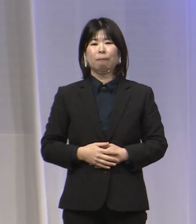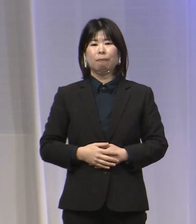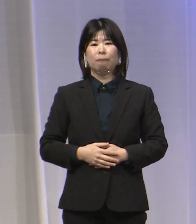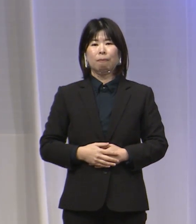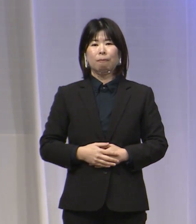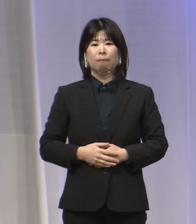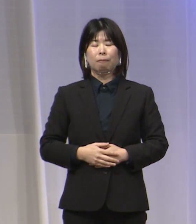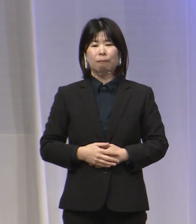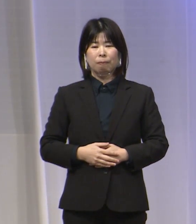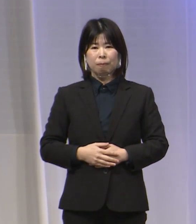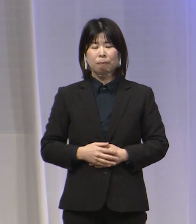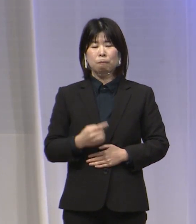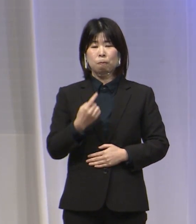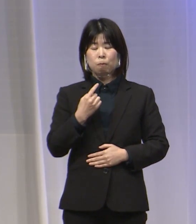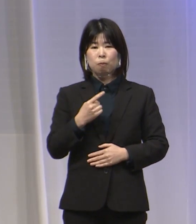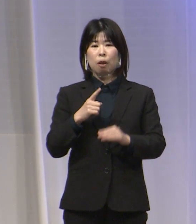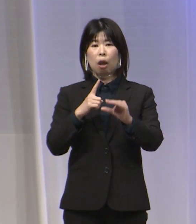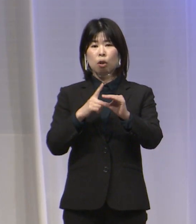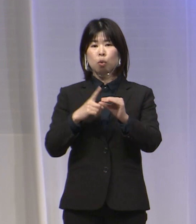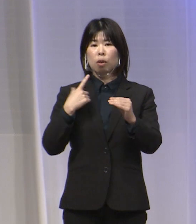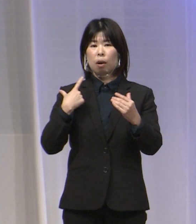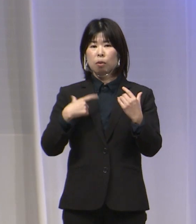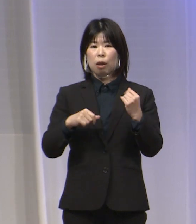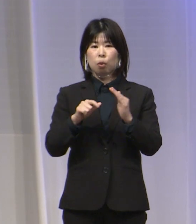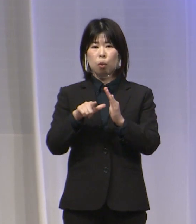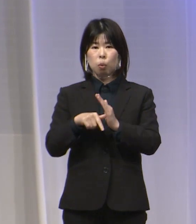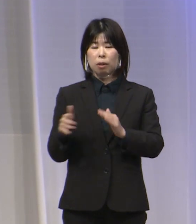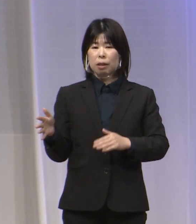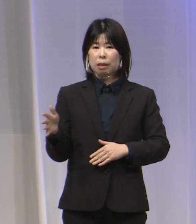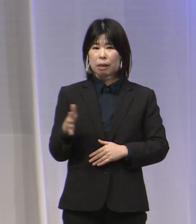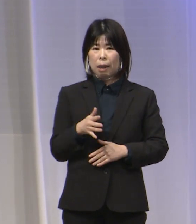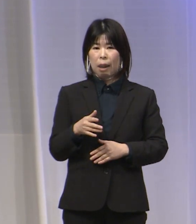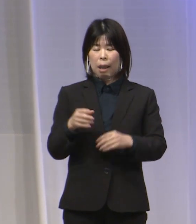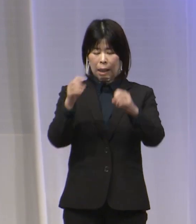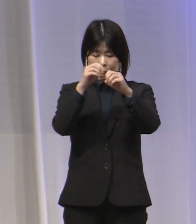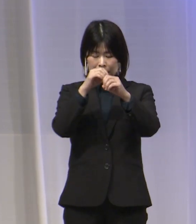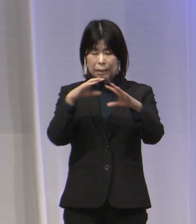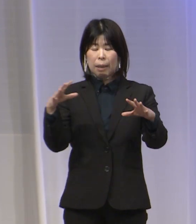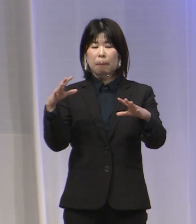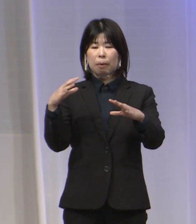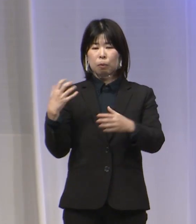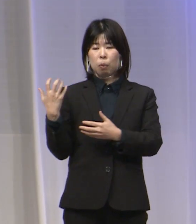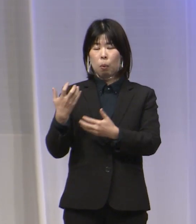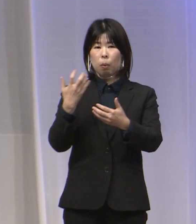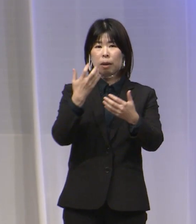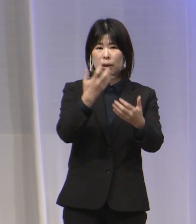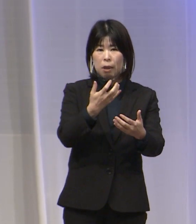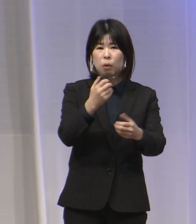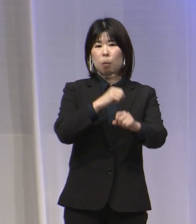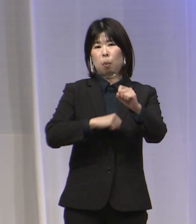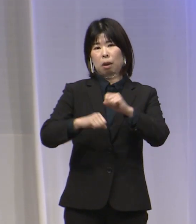私は中学生の時から長崎原爆の顕彰活動をしています